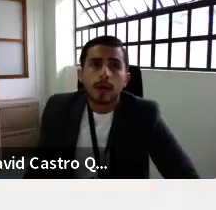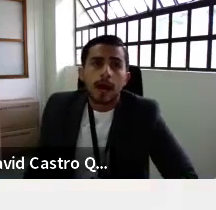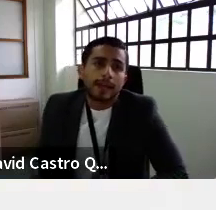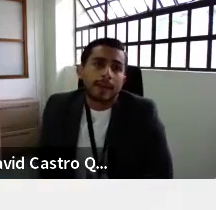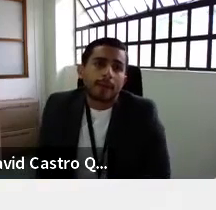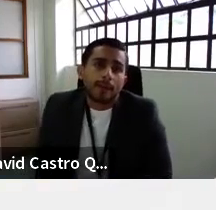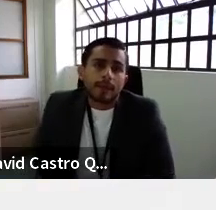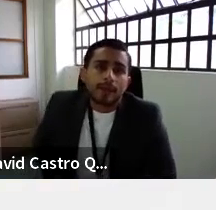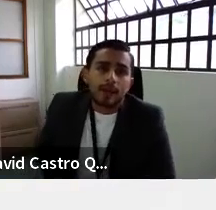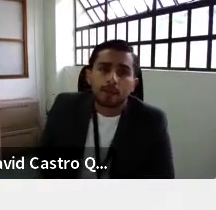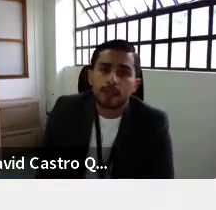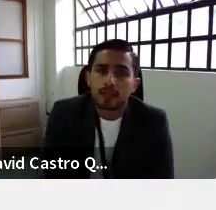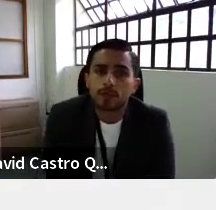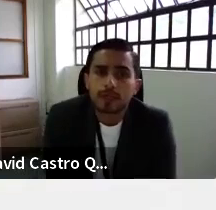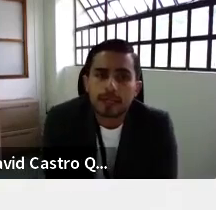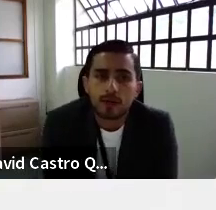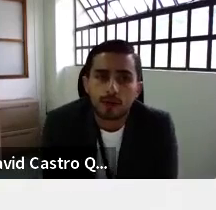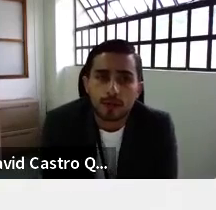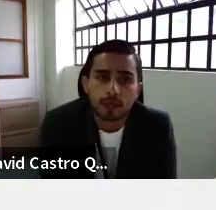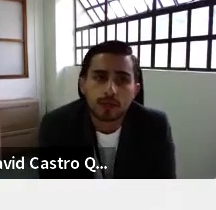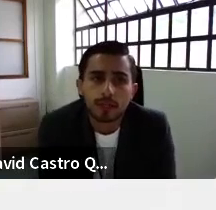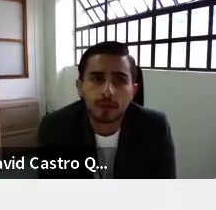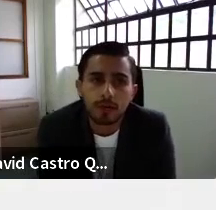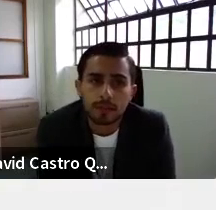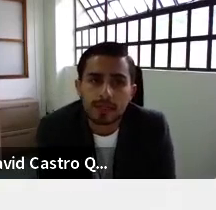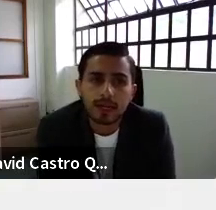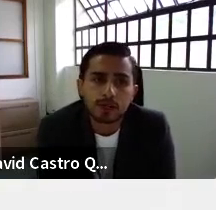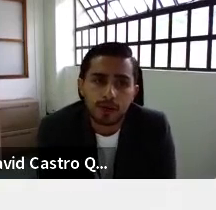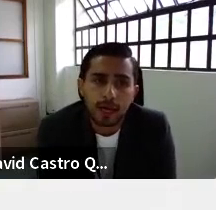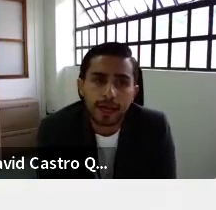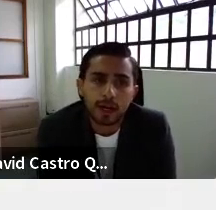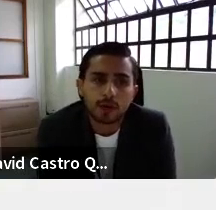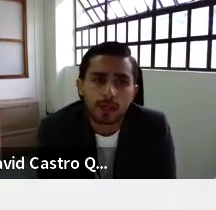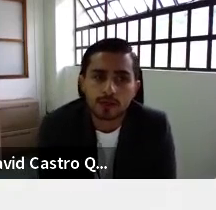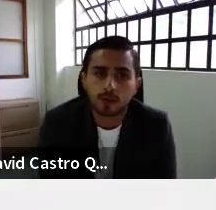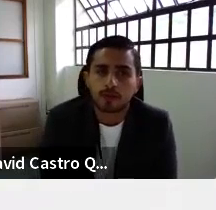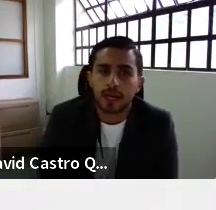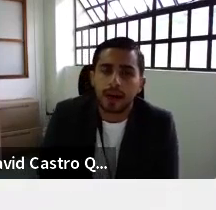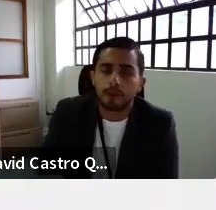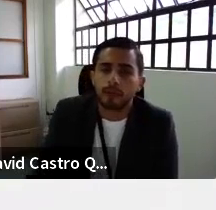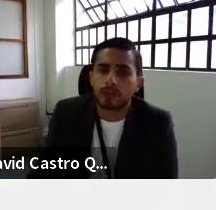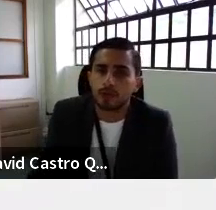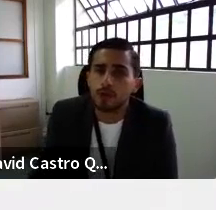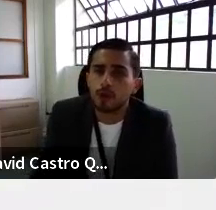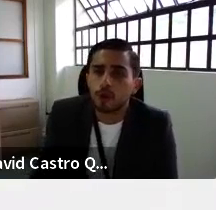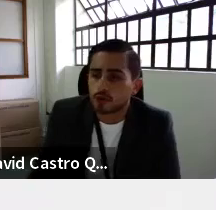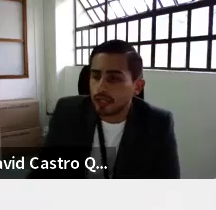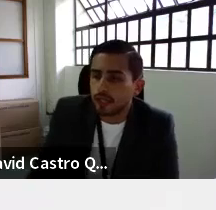Aquí rápidamente la importancia entonces de ese conocimiento científico y la investigación en el contexto de la apropiación social del